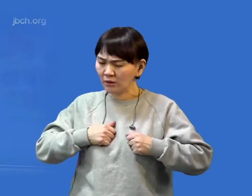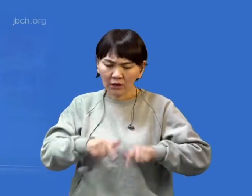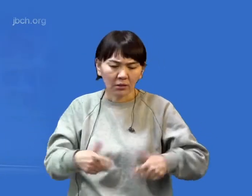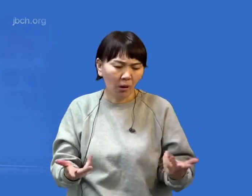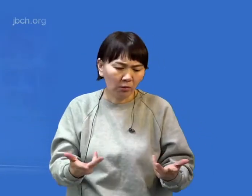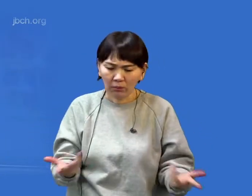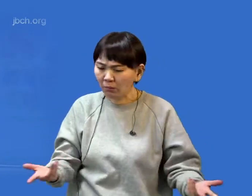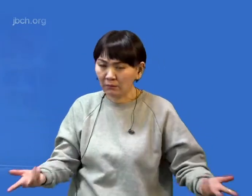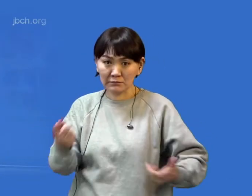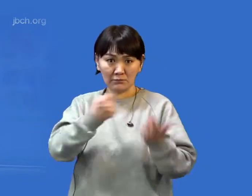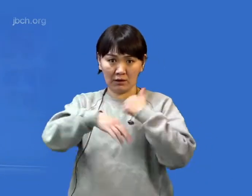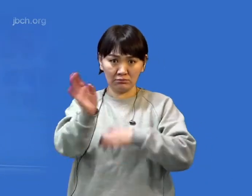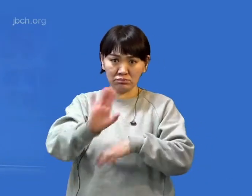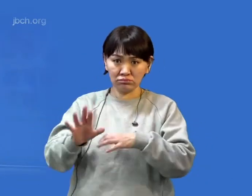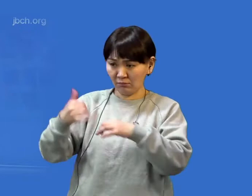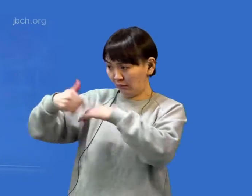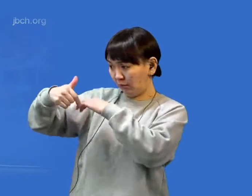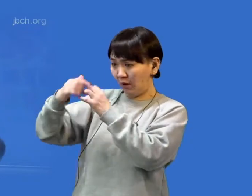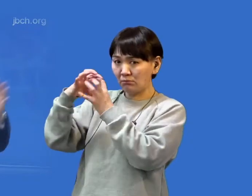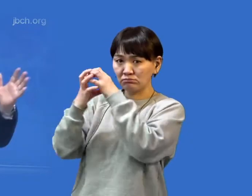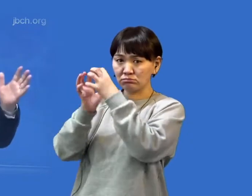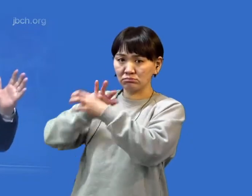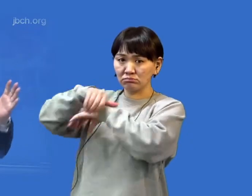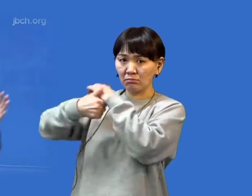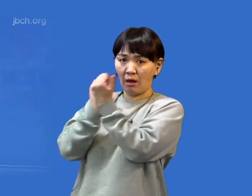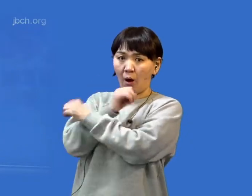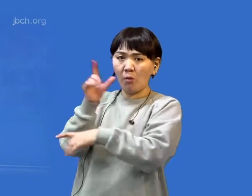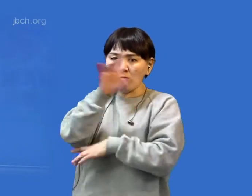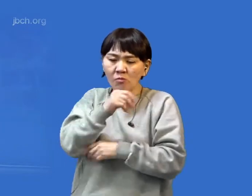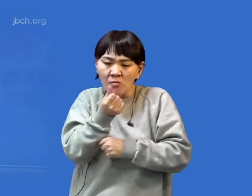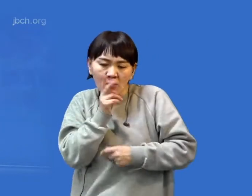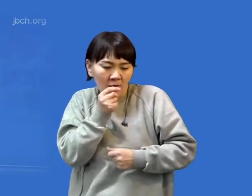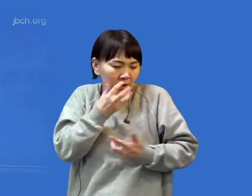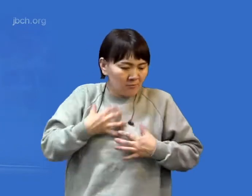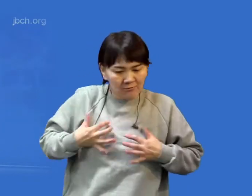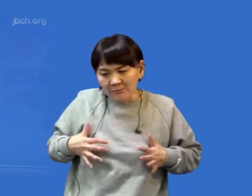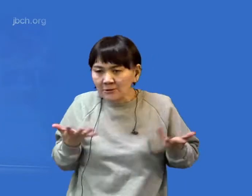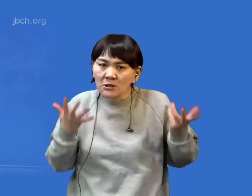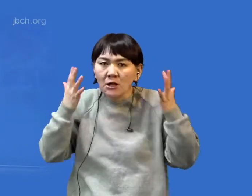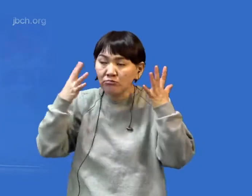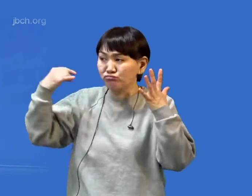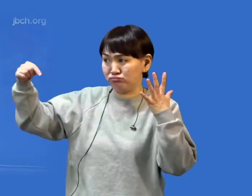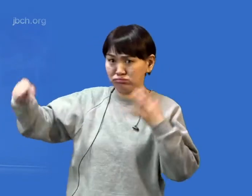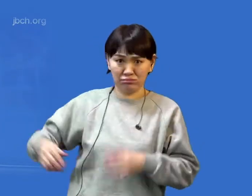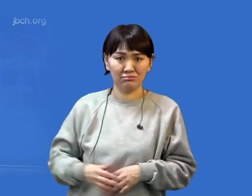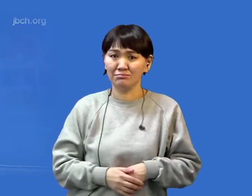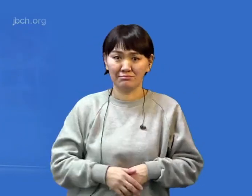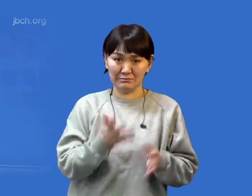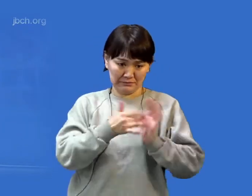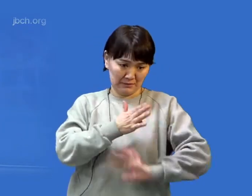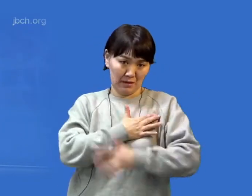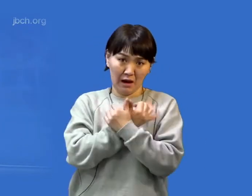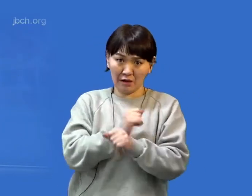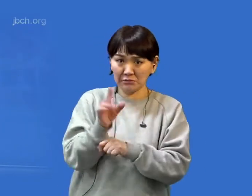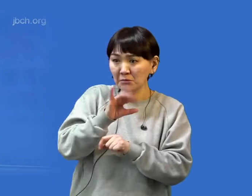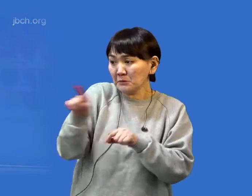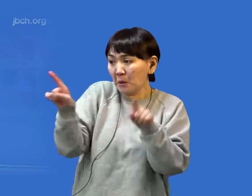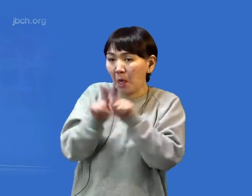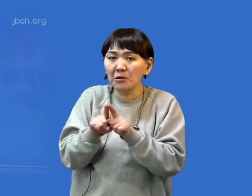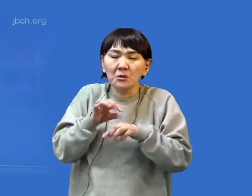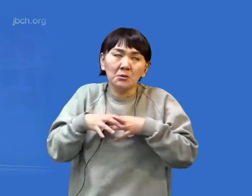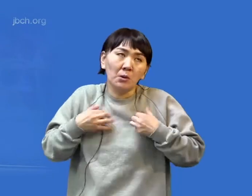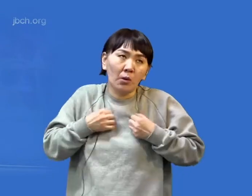Энэ чинь харийнхан буюу аврагдаагүй энэ ертөнцийн хүмүүс хайж ирдэг зүйл. Харин Тэнгэрлэг эцэг чинь та нарт энэ бүхэн хэрэгтэйг мэддэг юм шүү гэсэн.